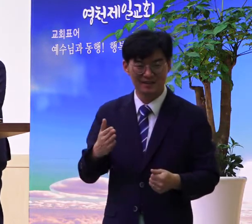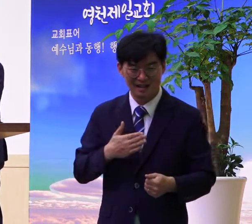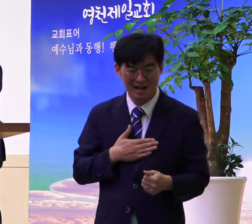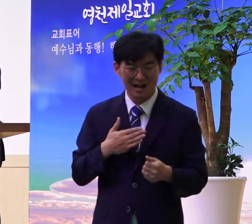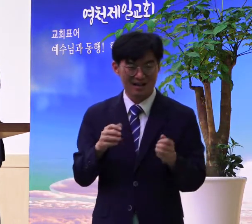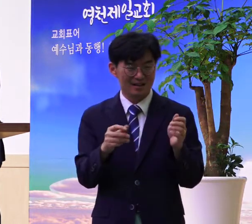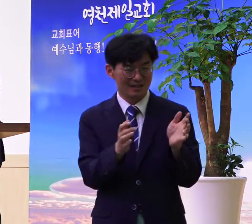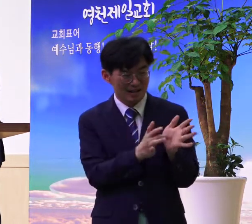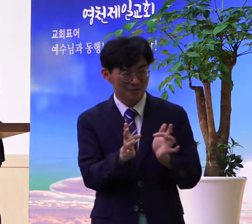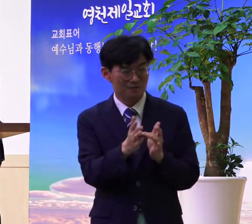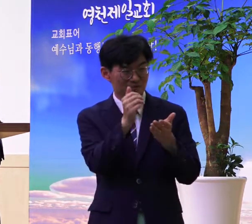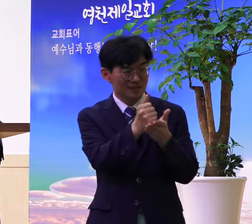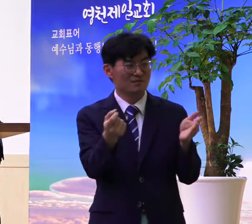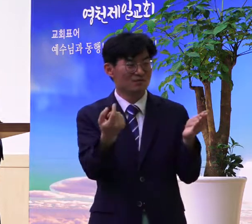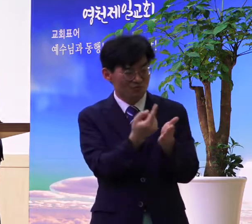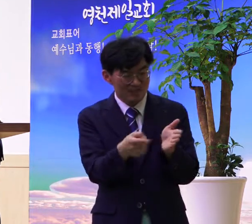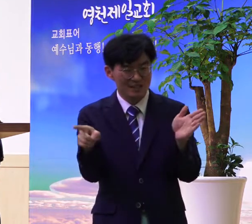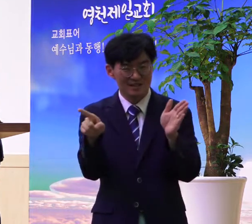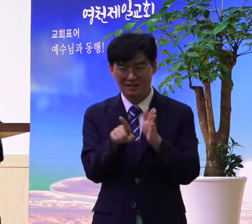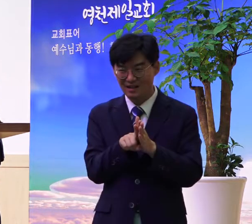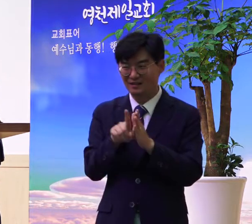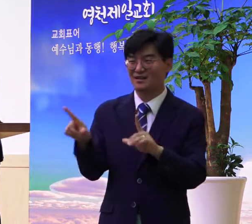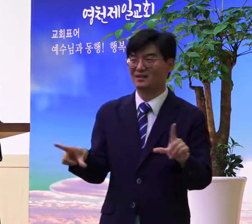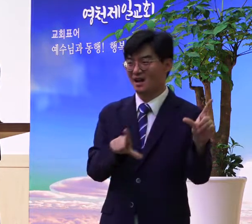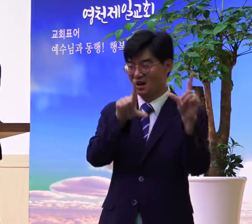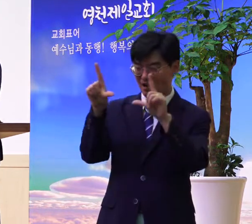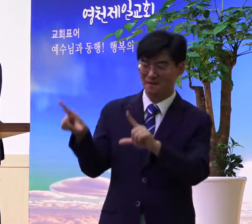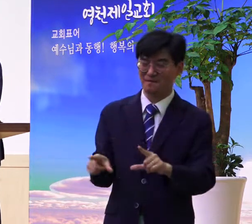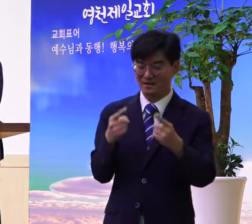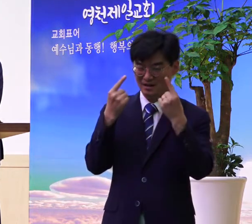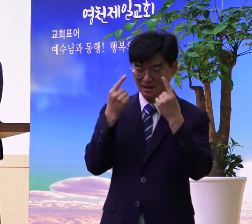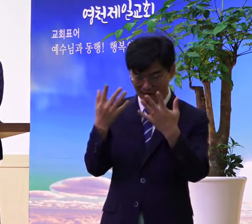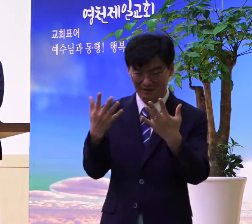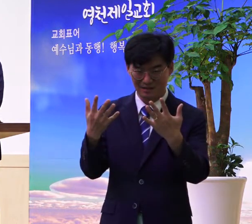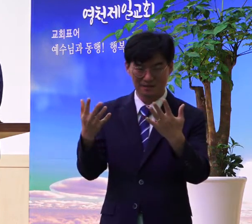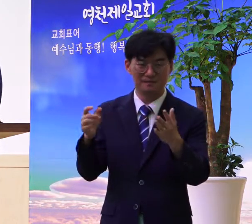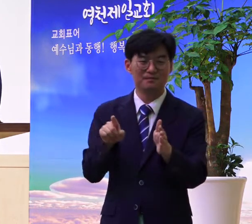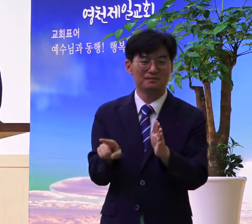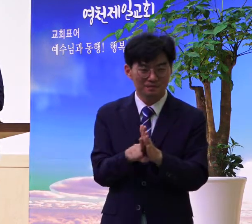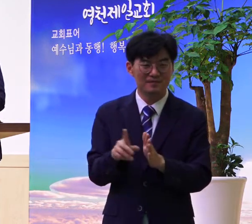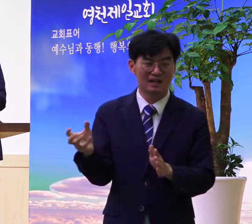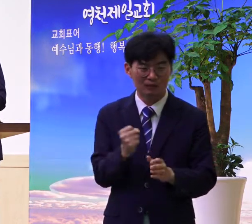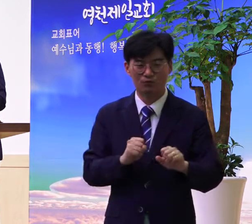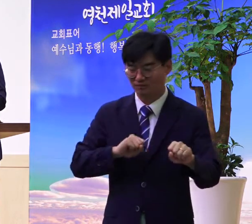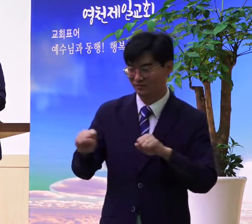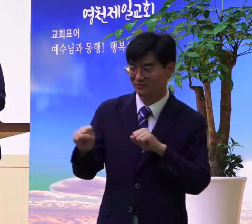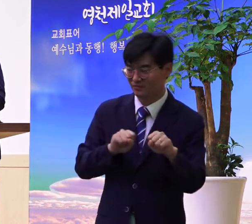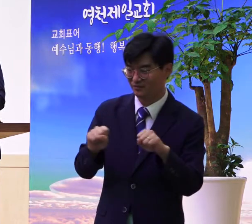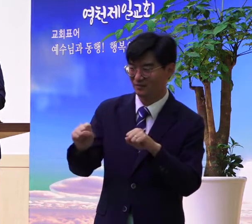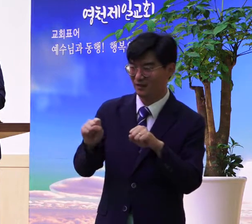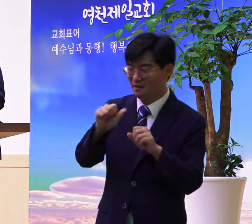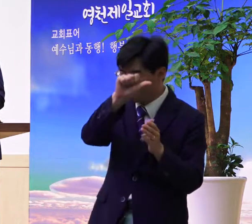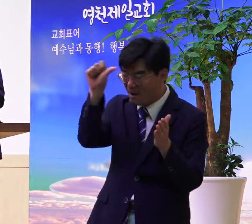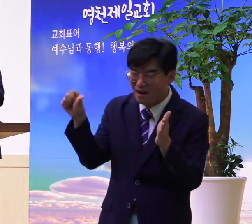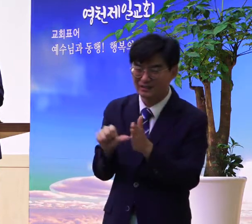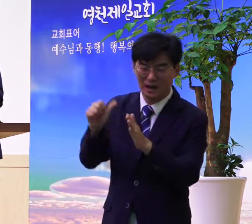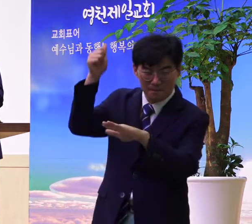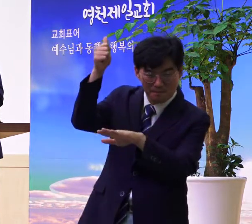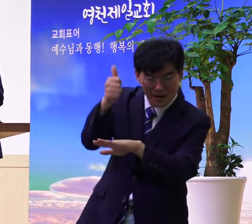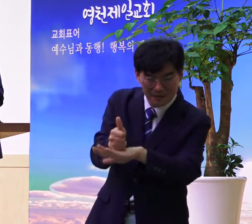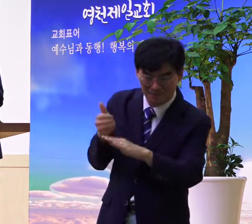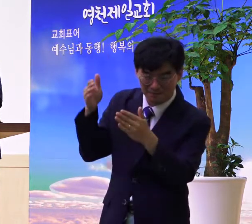그렇게 모든 것을 쏟아부으며 예수님과 동행하면서 평생을 살 수 있었던 것입니다. 그렇게 그는 신앙의